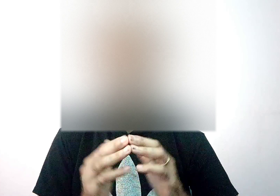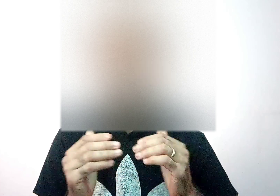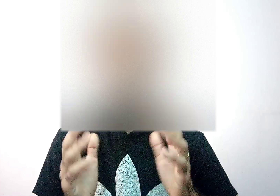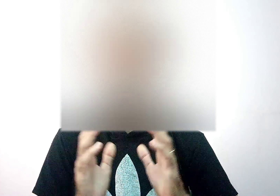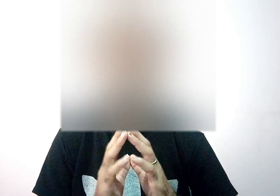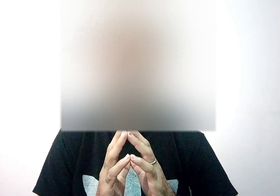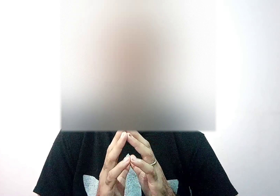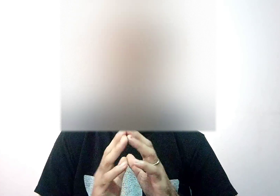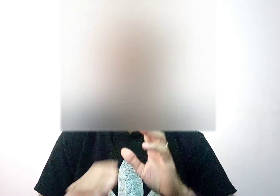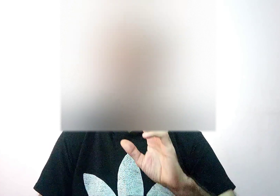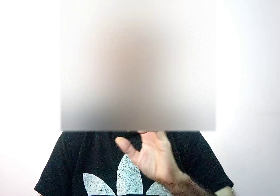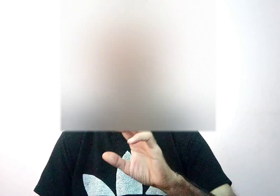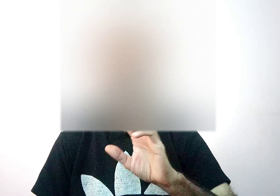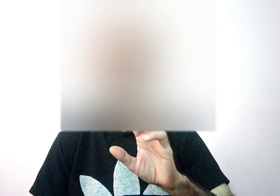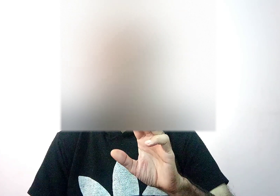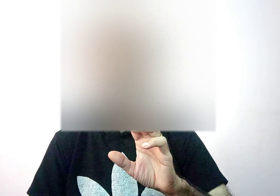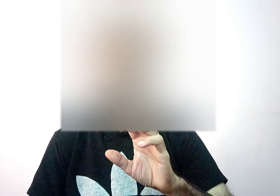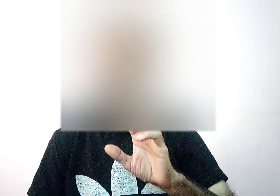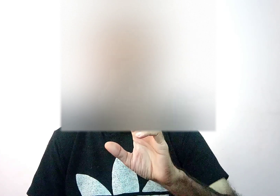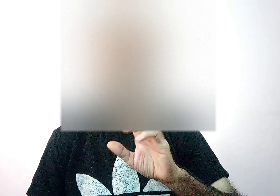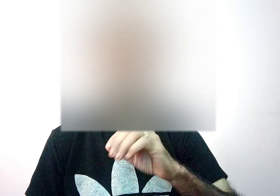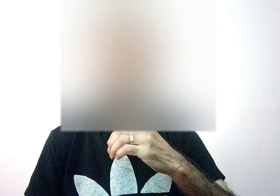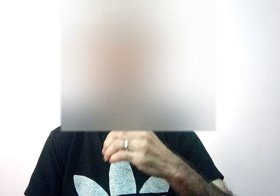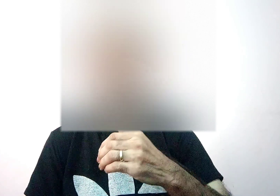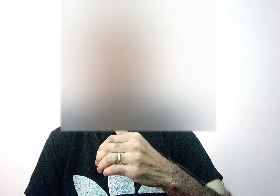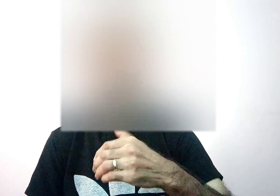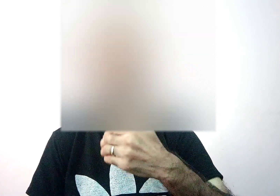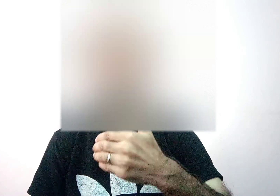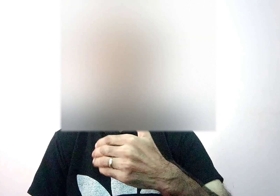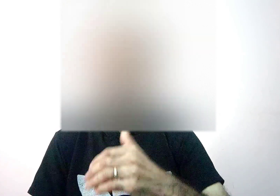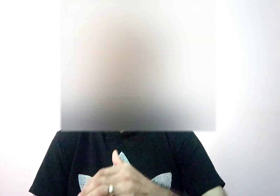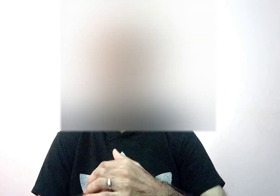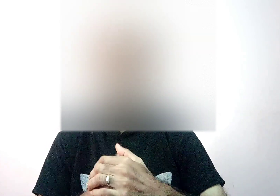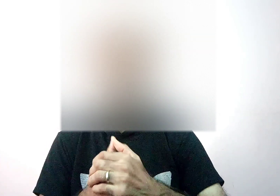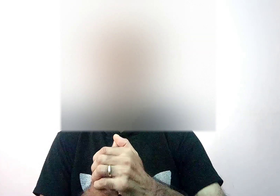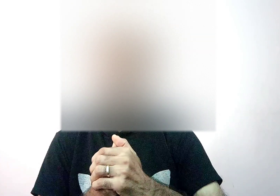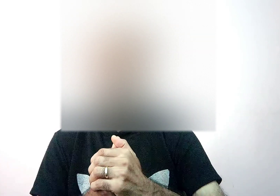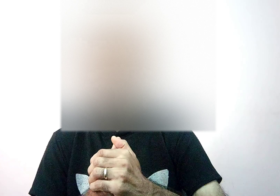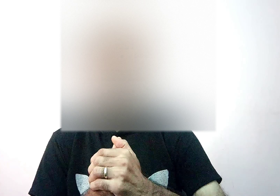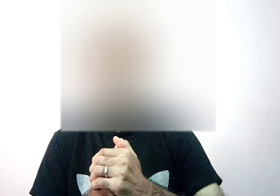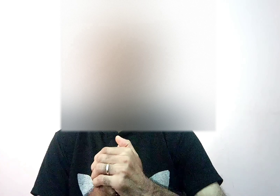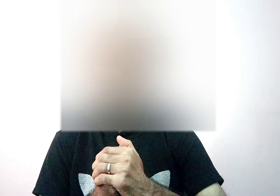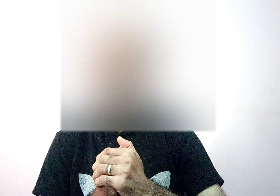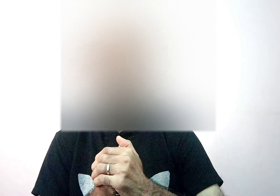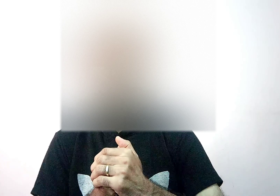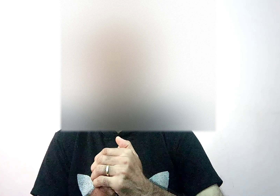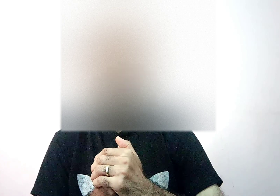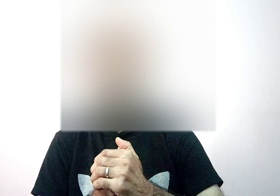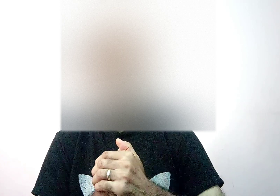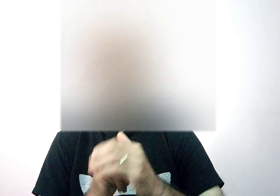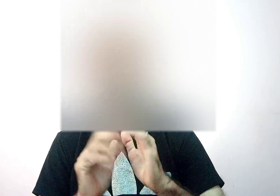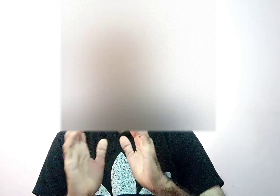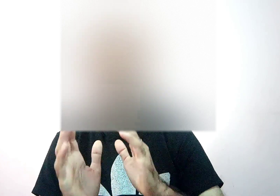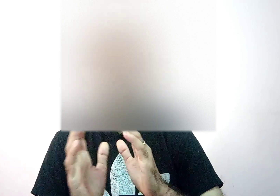هتكشف الكتير. طبعا بسبب الاحداث اللي قلنا تمت في اثيوبيا، قالت الدكتور امان الطويل، ودي خبيره في